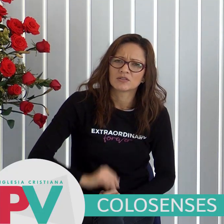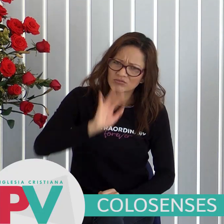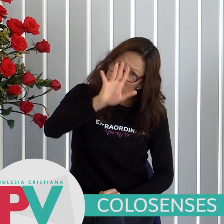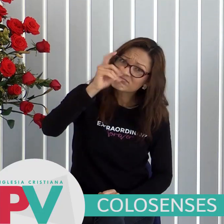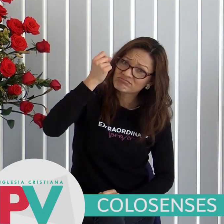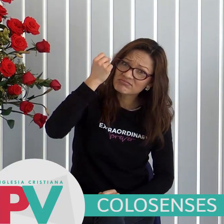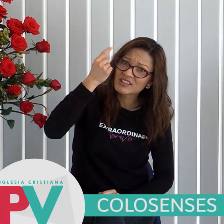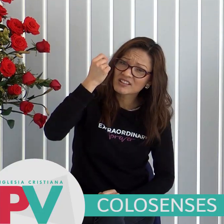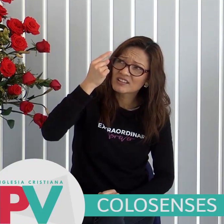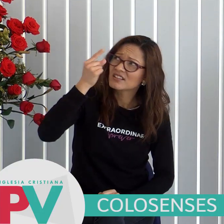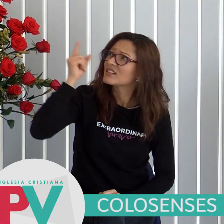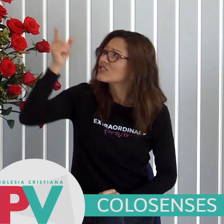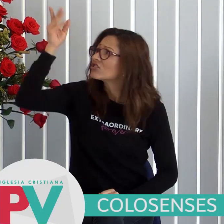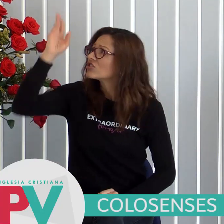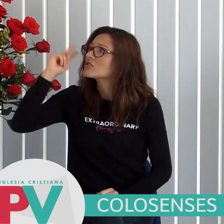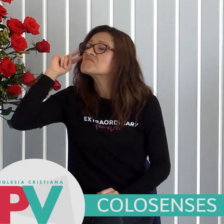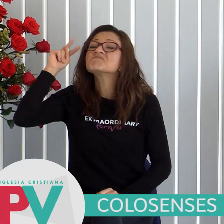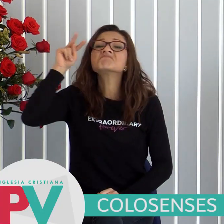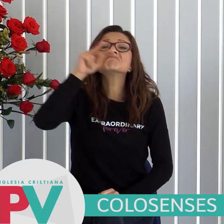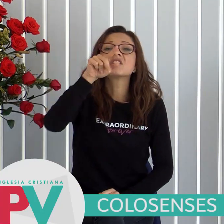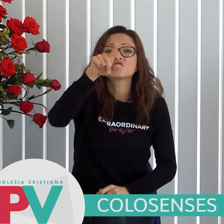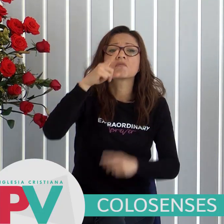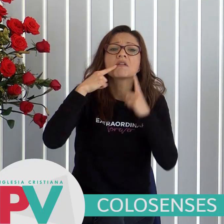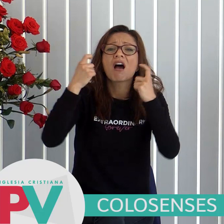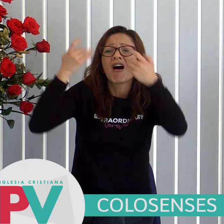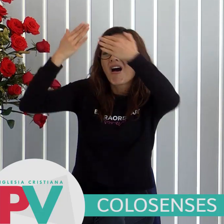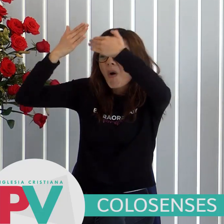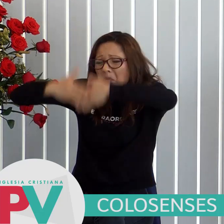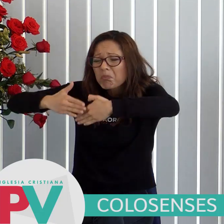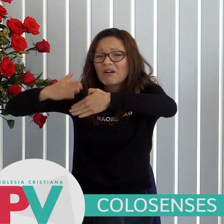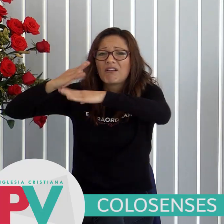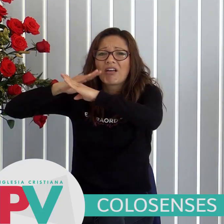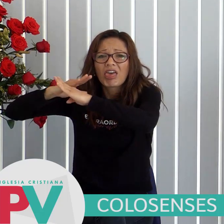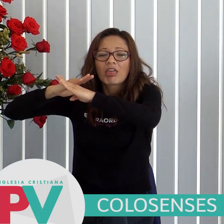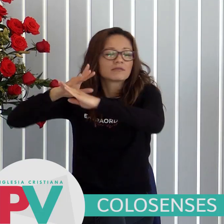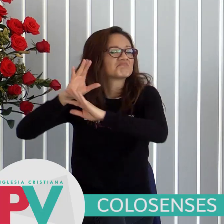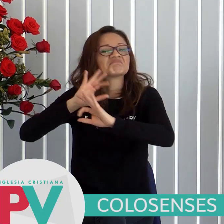¿Usted entiende que para Dios su pecado no es un obstáculo?